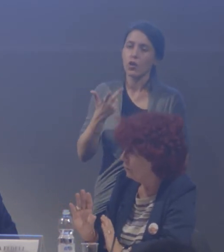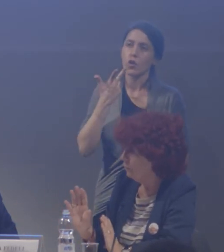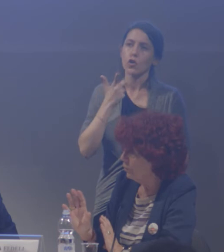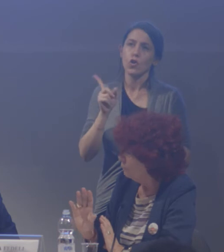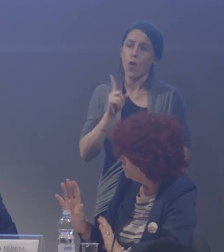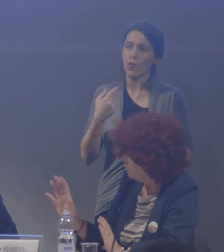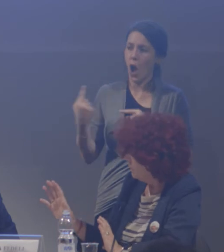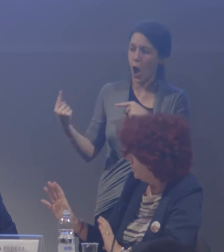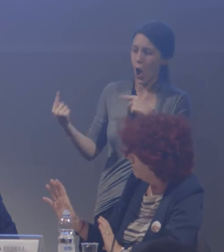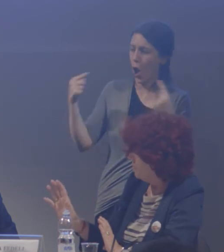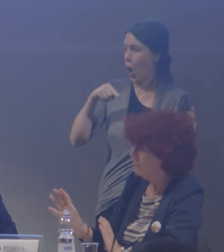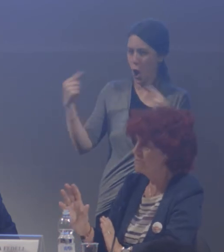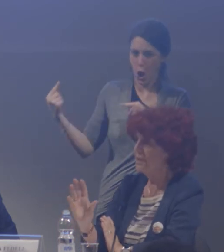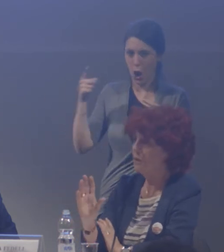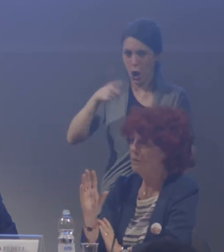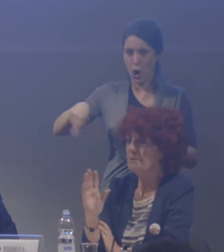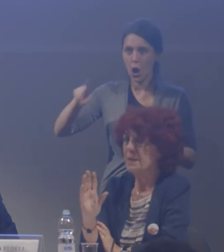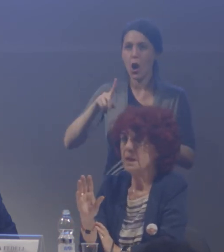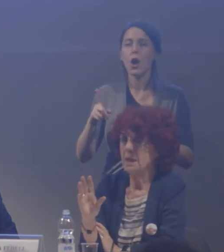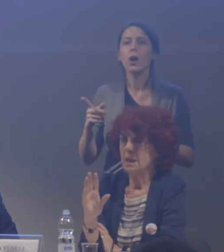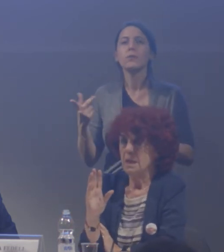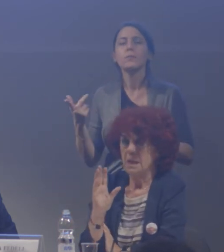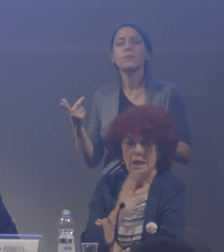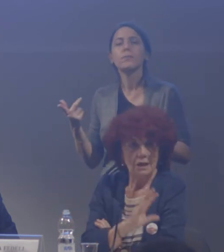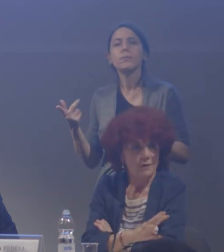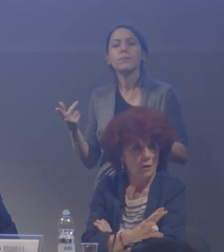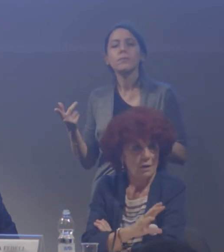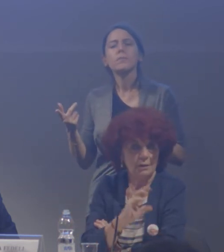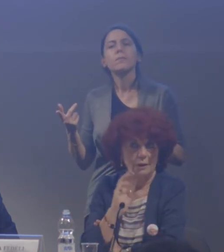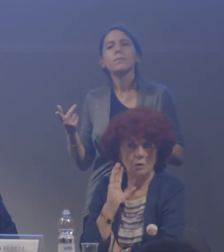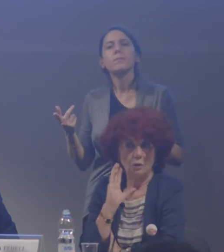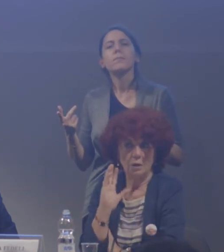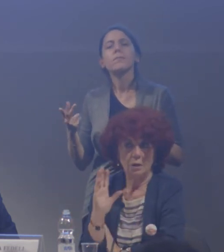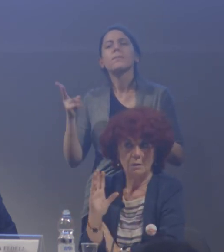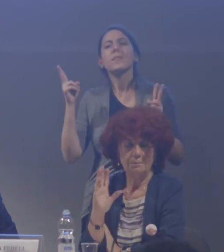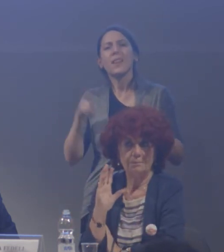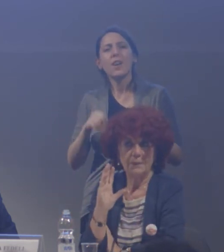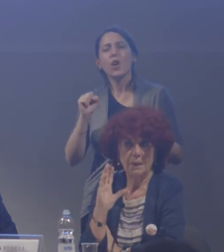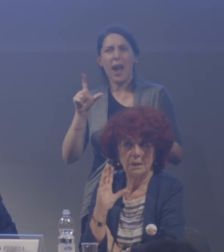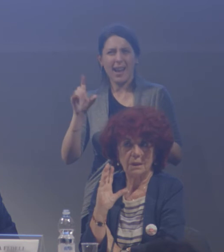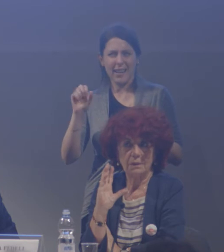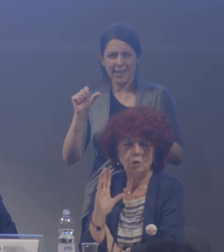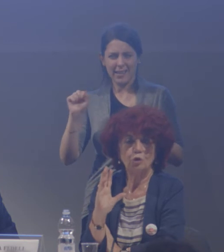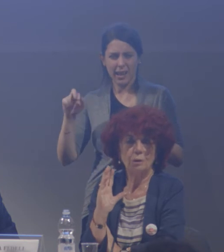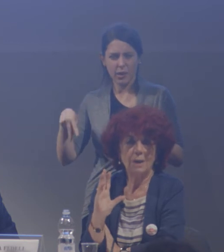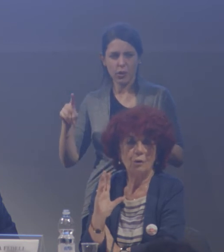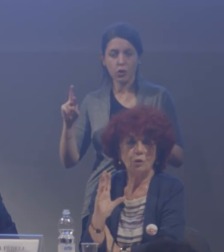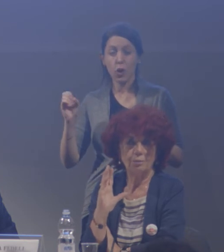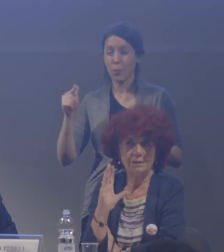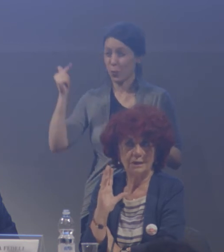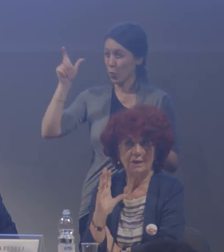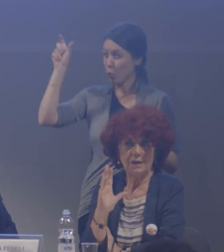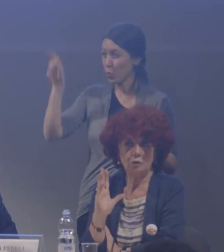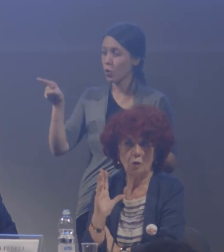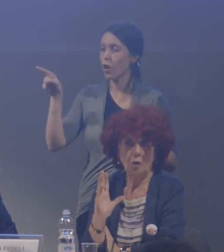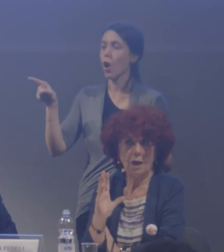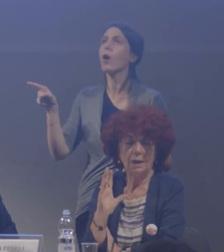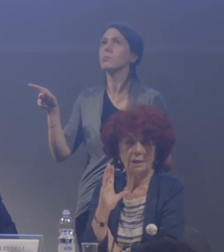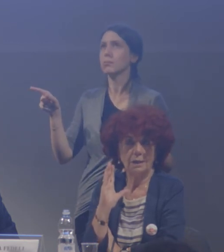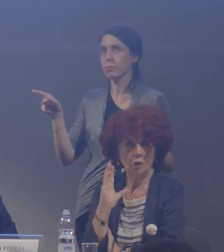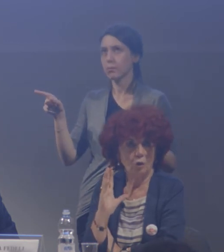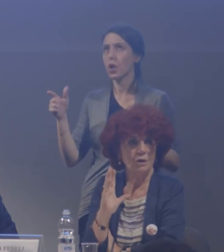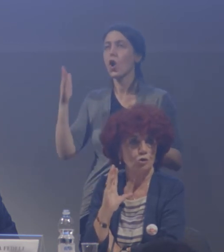dialettica con voi, non mi permetterei mai, però è vero Alessandro, Tullio De Mauro pensava alla